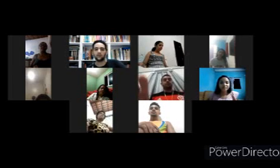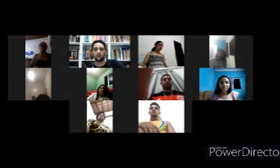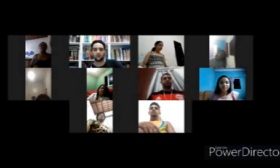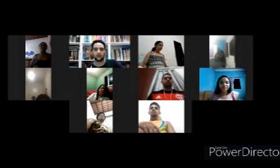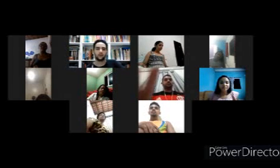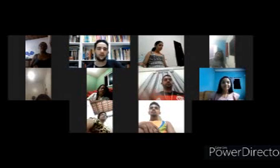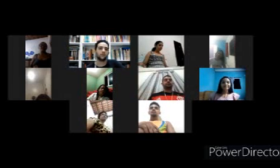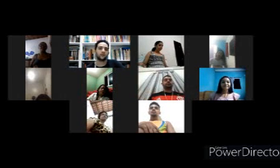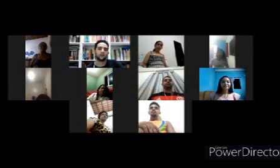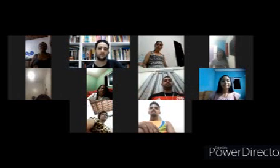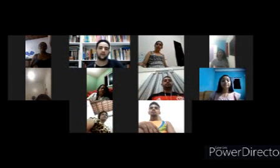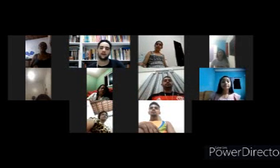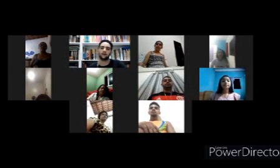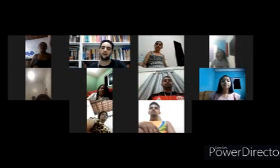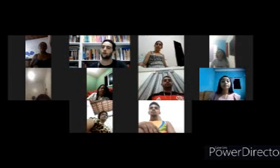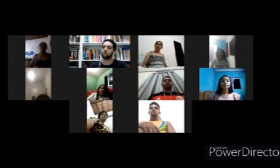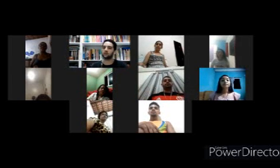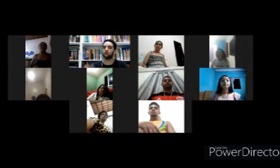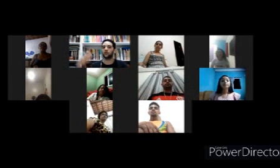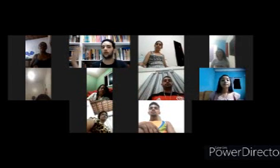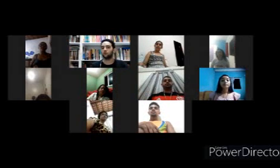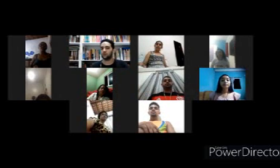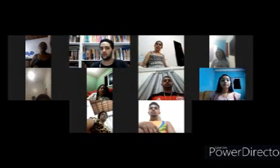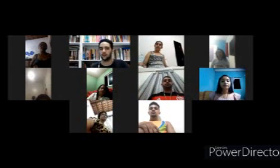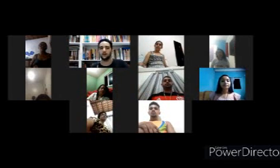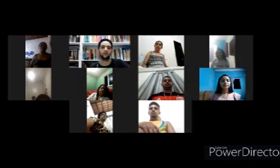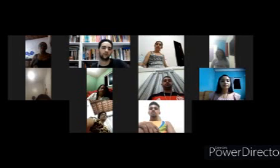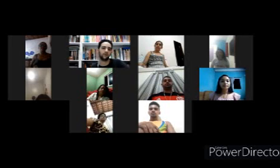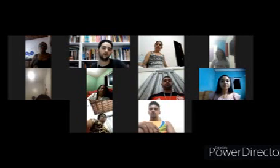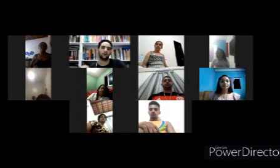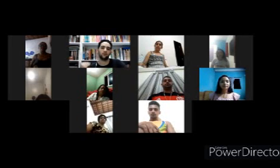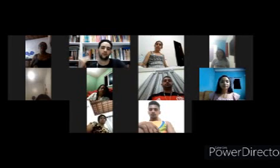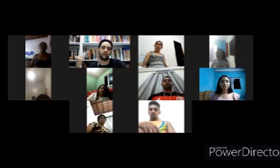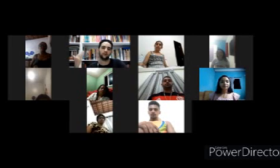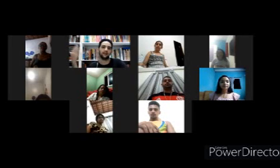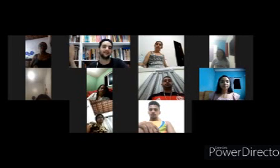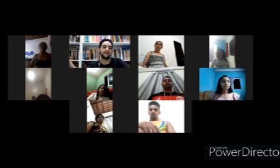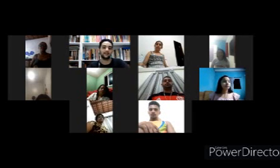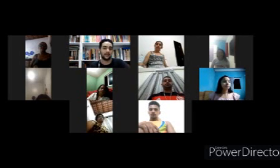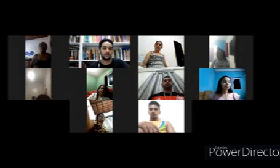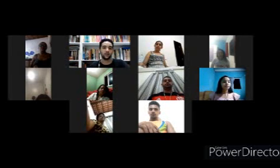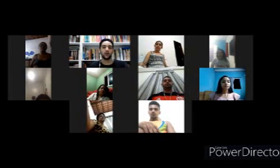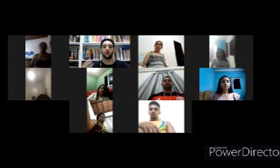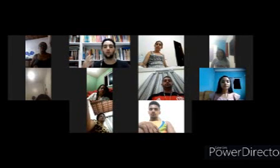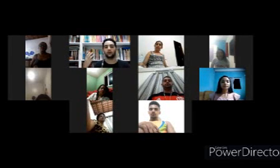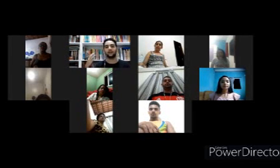sinal sentimento, quando a gente fala que é o seu jeito de ser, eu estou falando que é o jeito que ele se sente, ou que ele